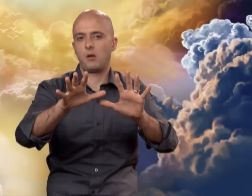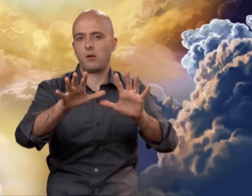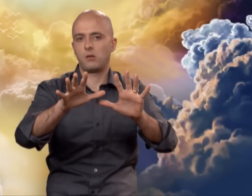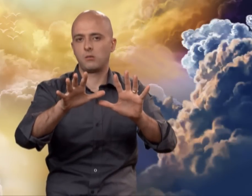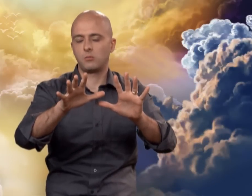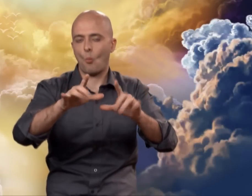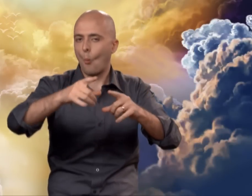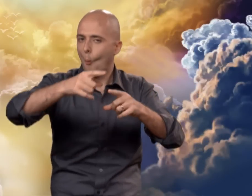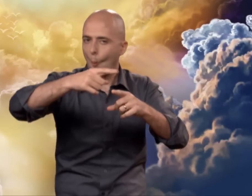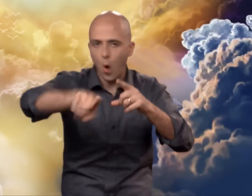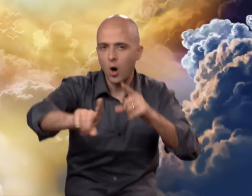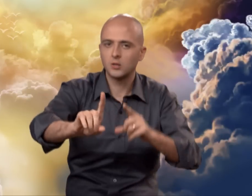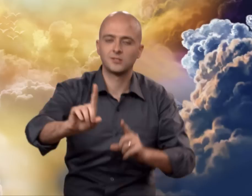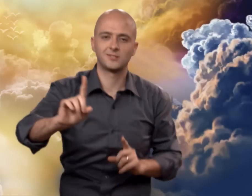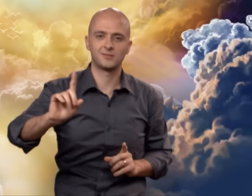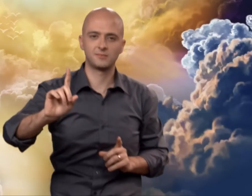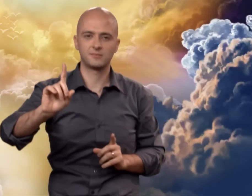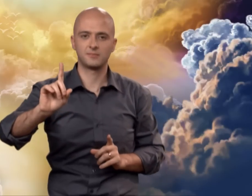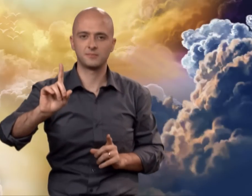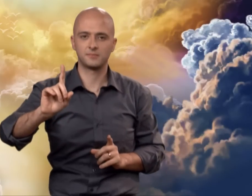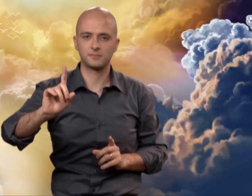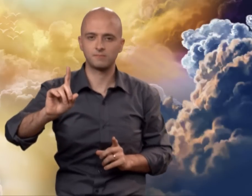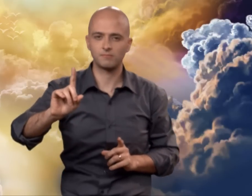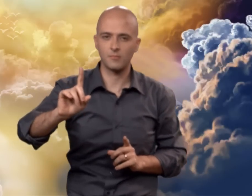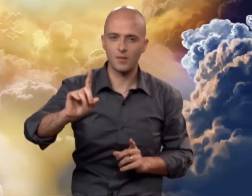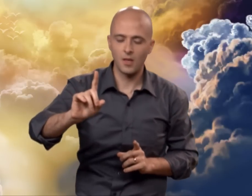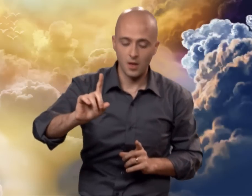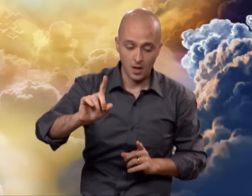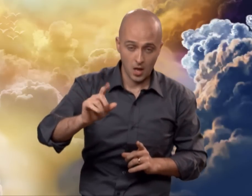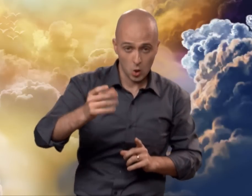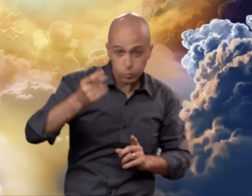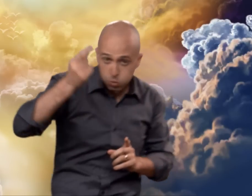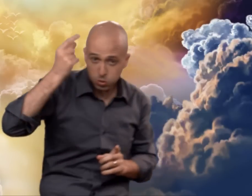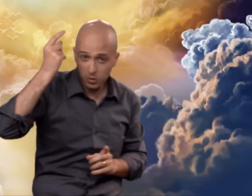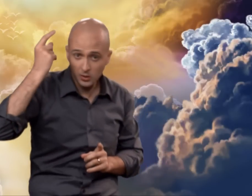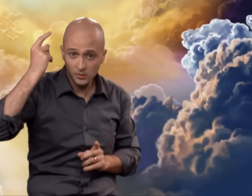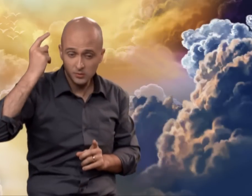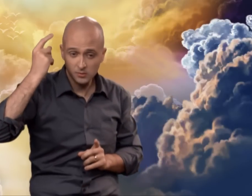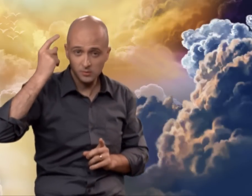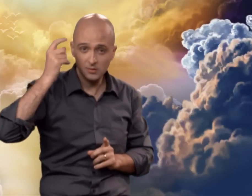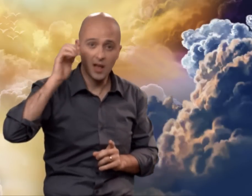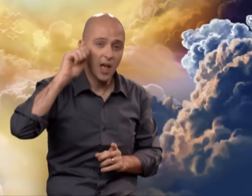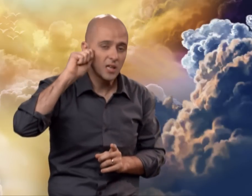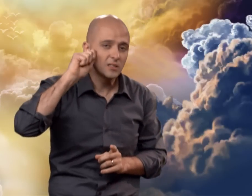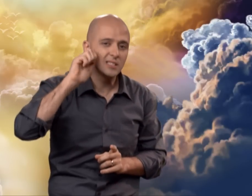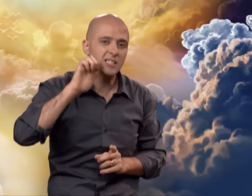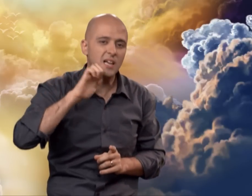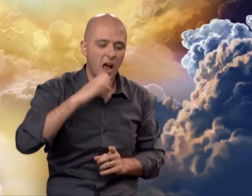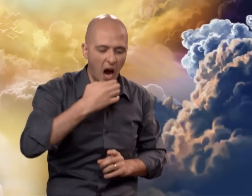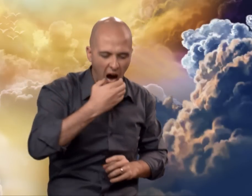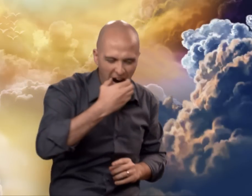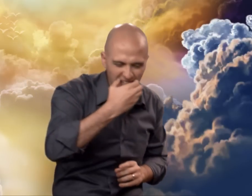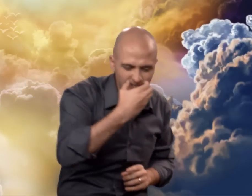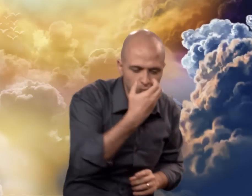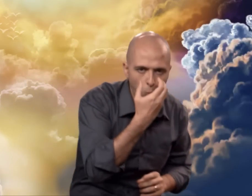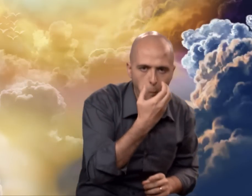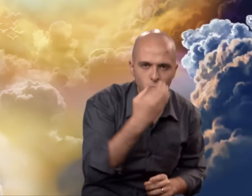declarando que ele mergulha no inferno todos aqueles que não lhe agradam e que, enquanto se contorcem em chamas eternas,